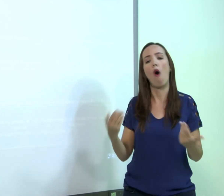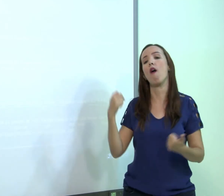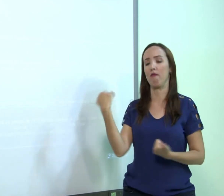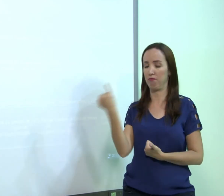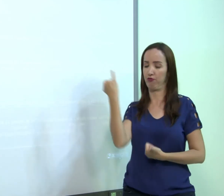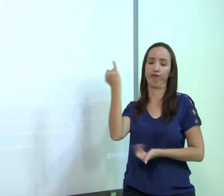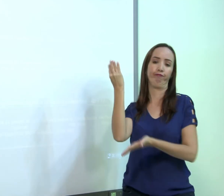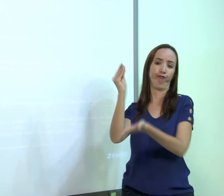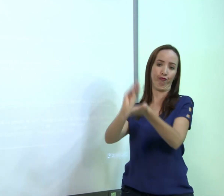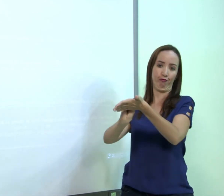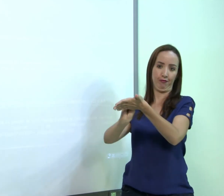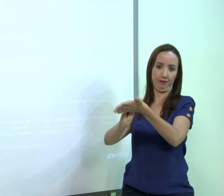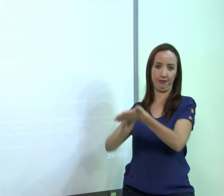Isso é importante ser colocado.